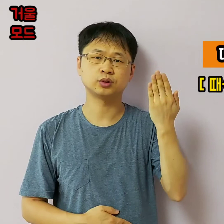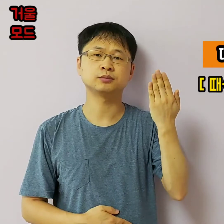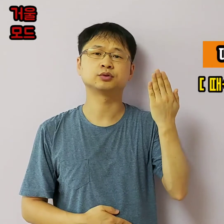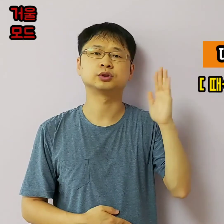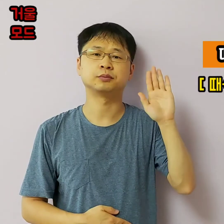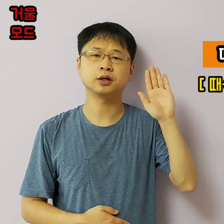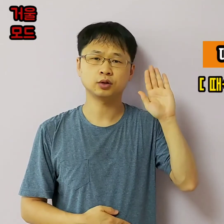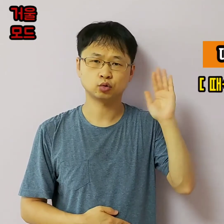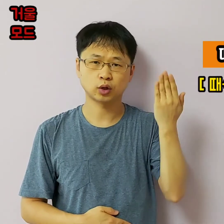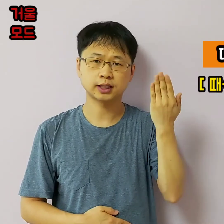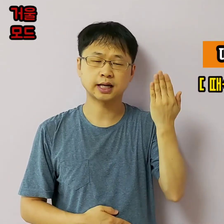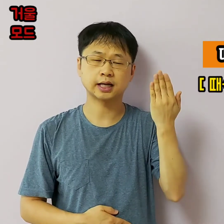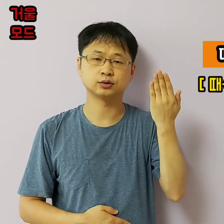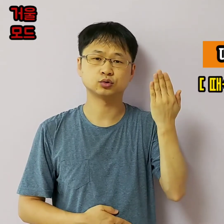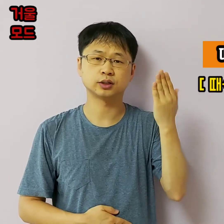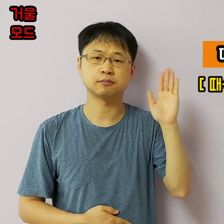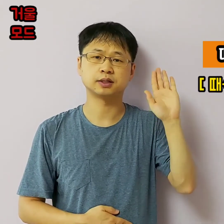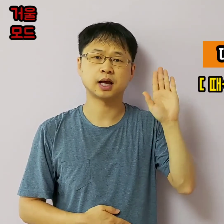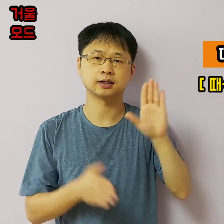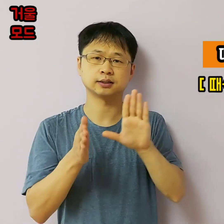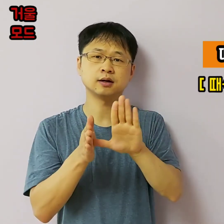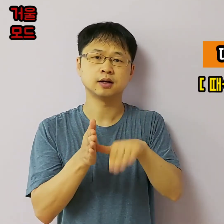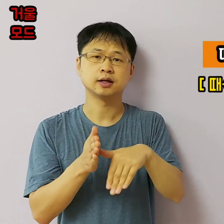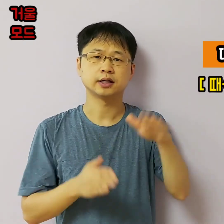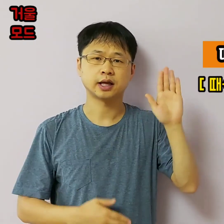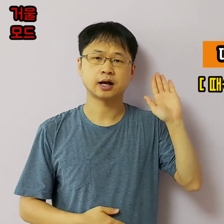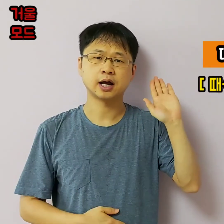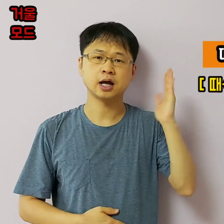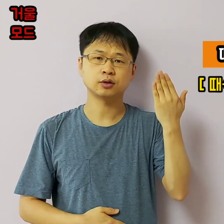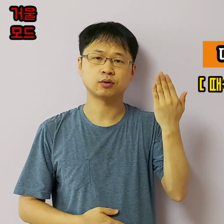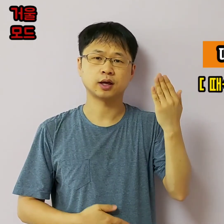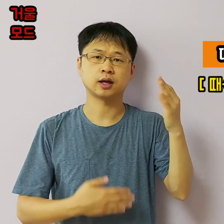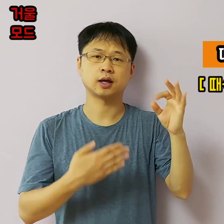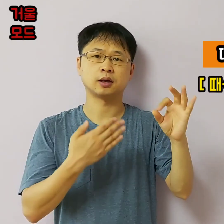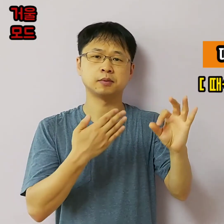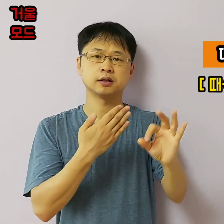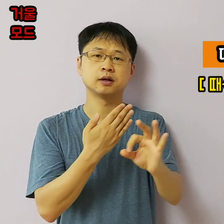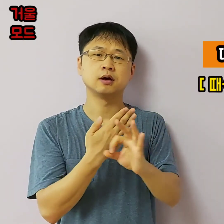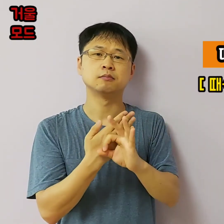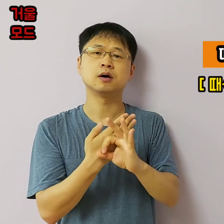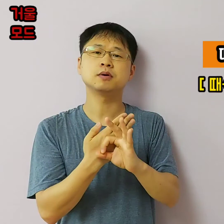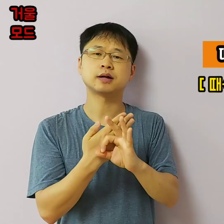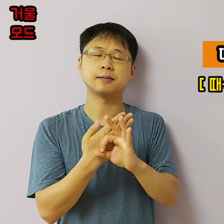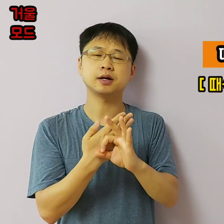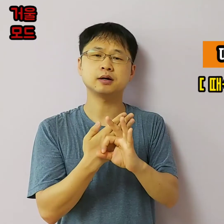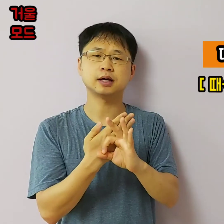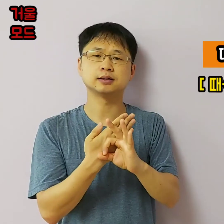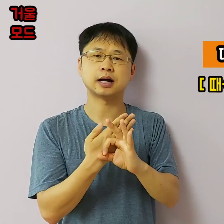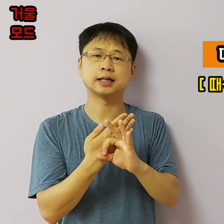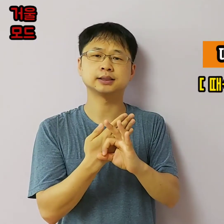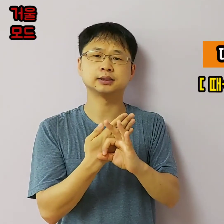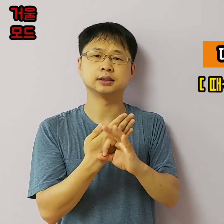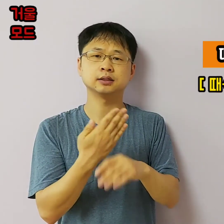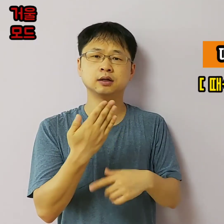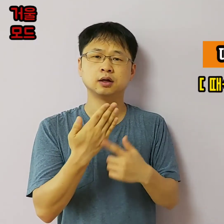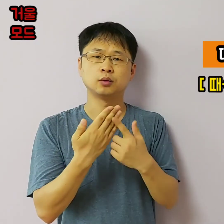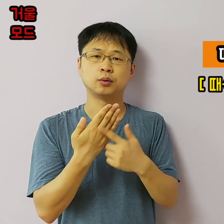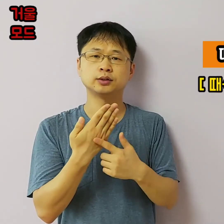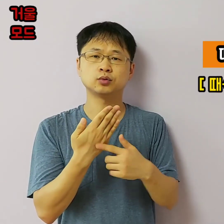뒤집어 주시면 되다라는 수어가 됩니다. 그래서 때가 되면 뭐뭐라면 하는 가정은